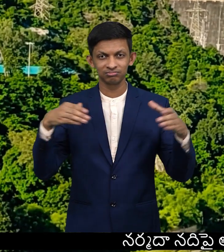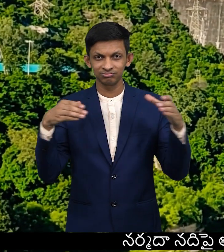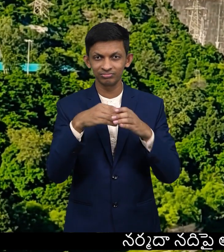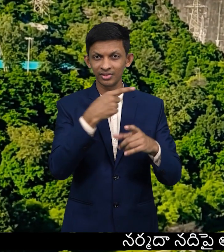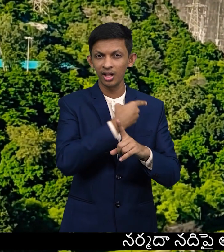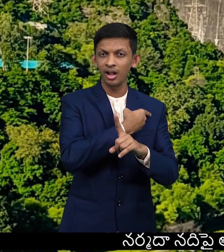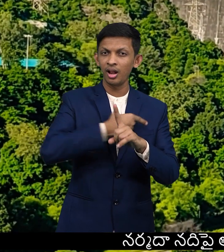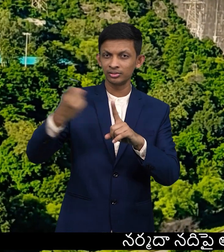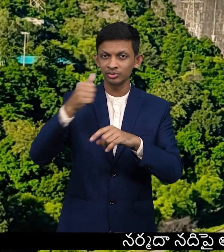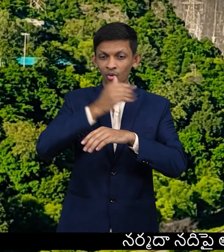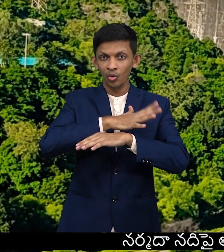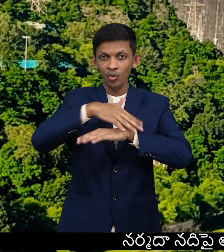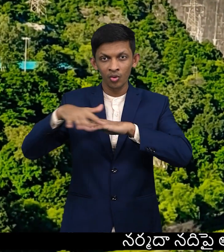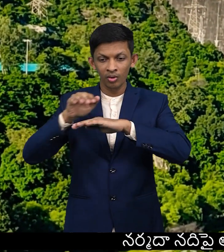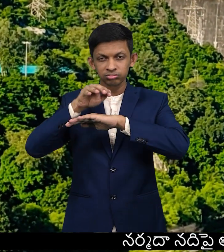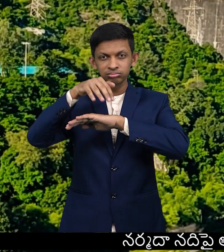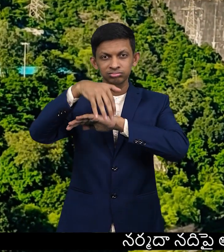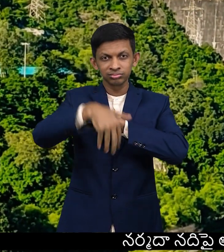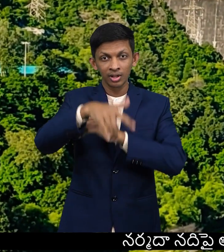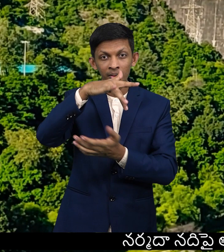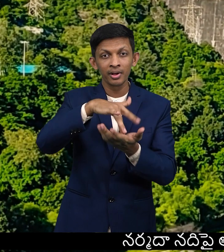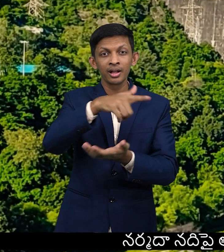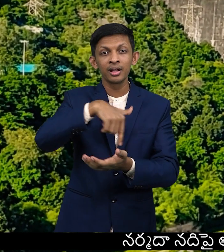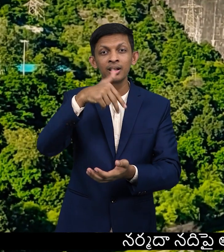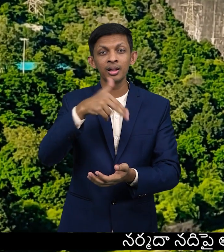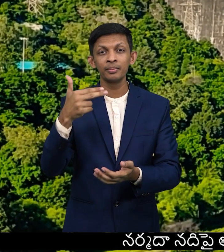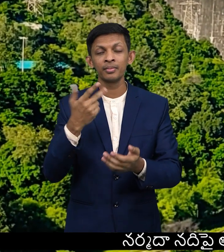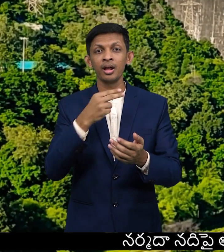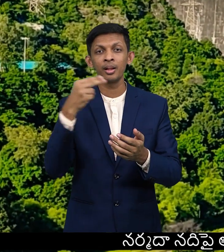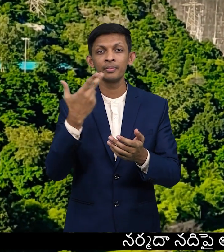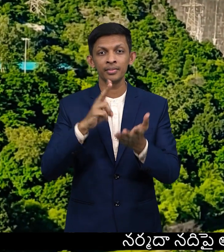నర్మదా నదిపై ఆనకట్టలకు వ్యతిరేకంగా ఉద్యమాలు.